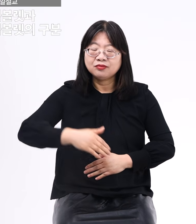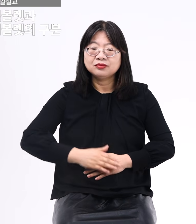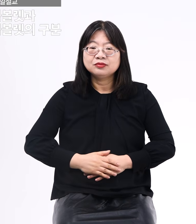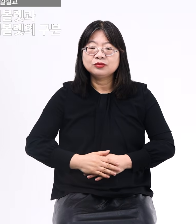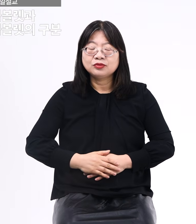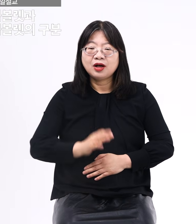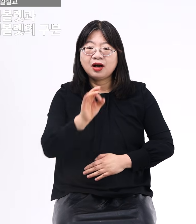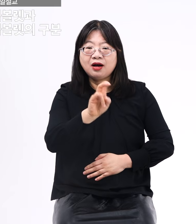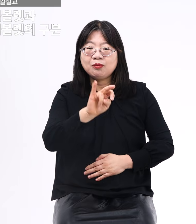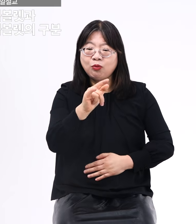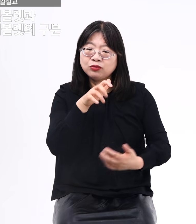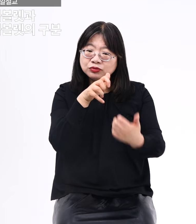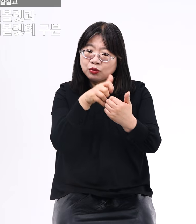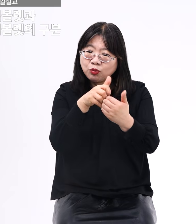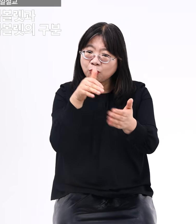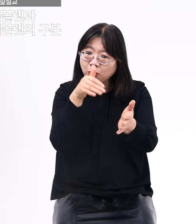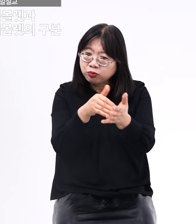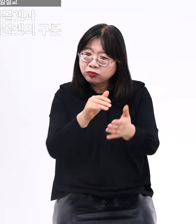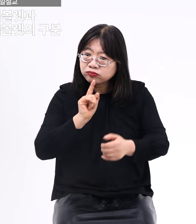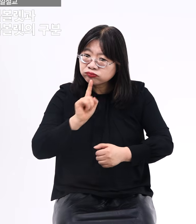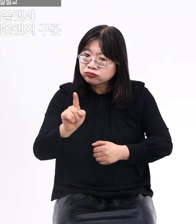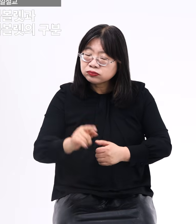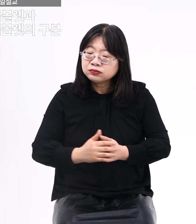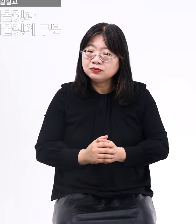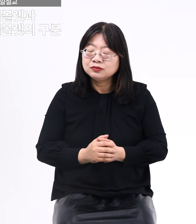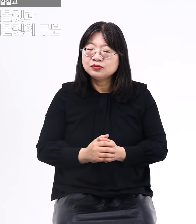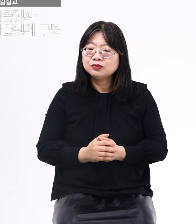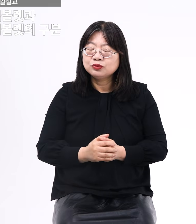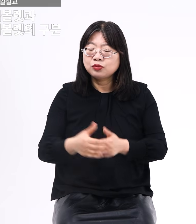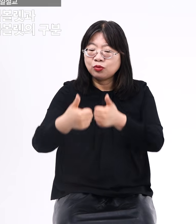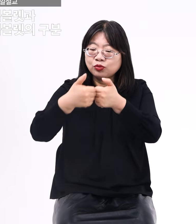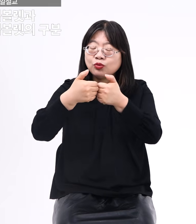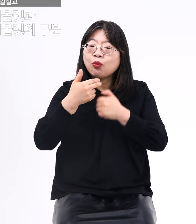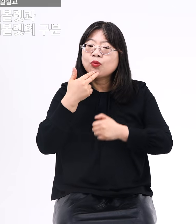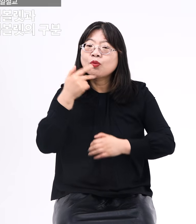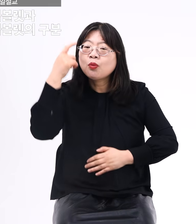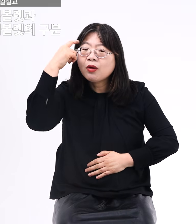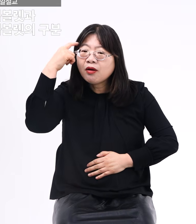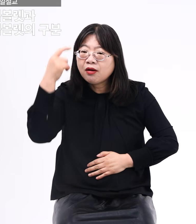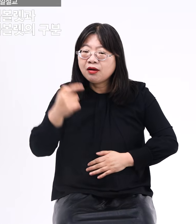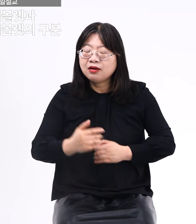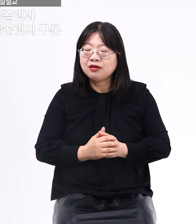뭐 암몬과 전쟁을 했다면서 근데 어떻게 의논 한마디 안 하냐?